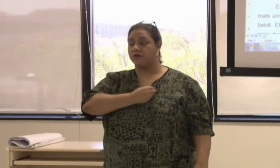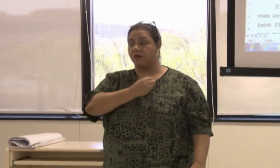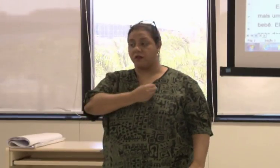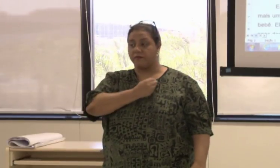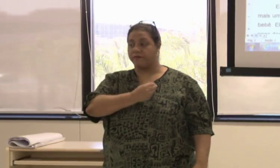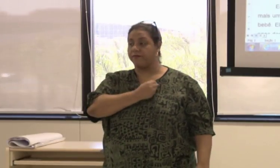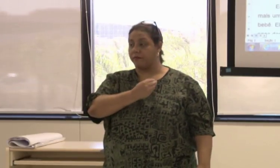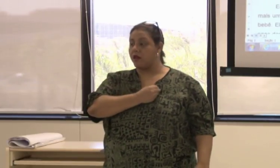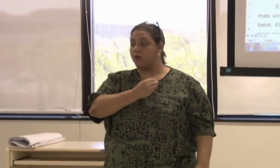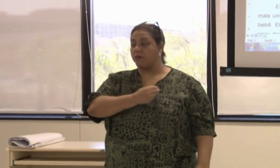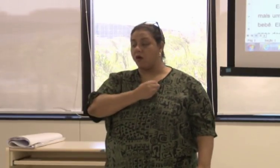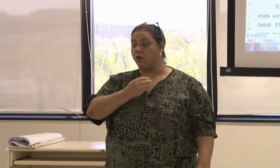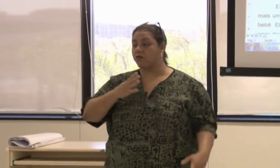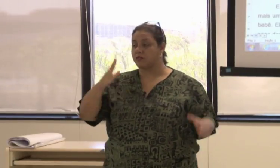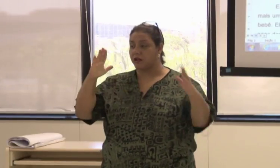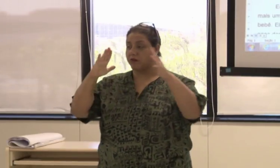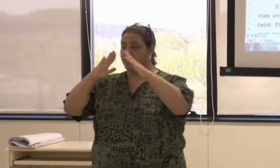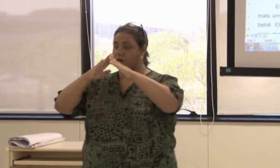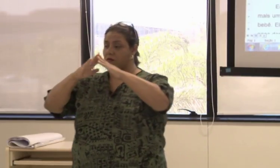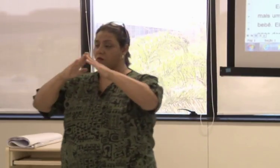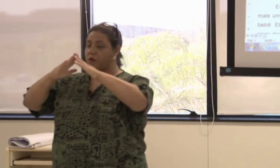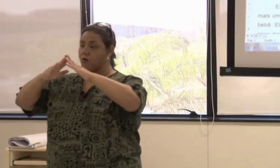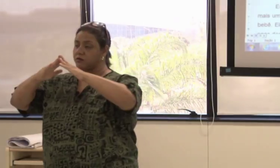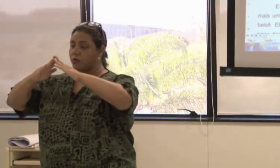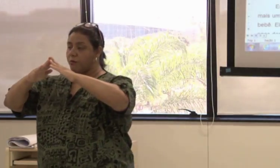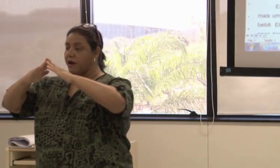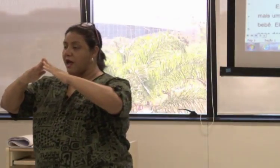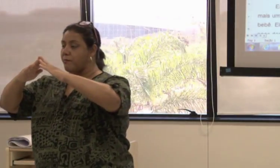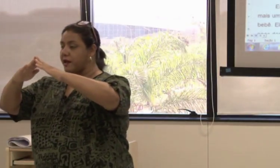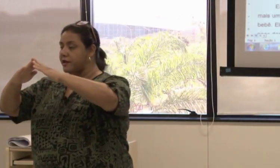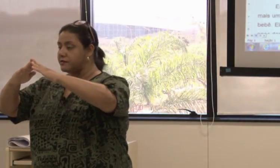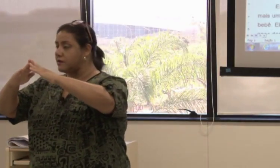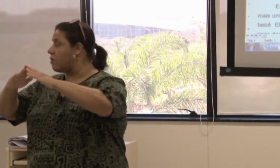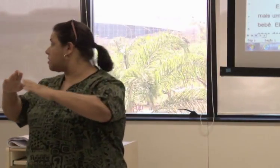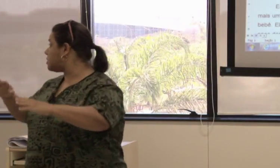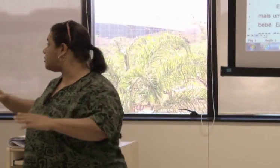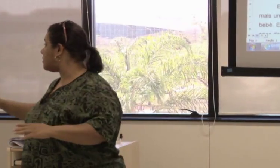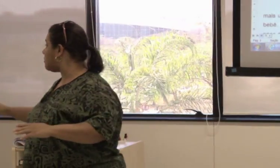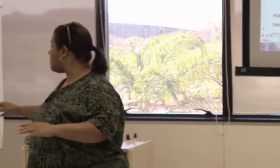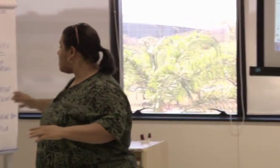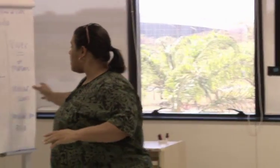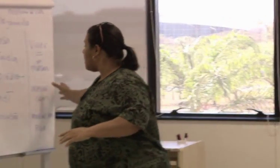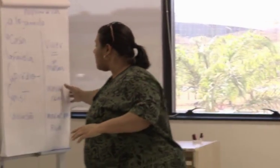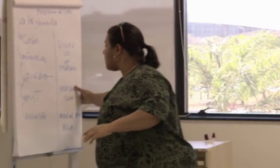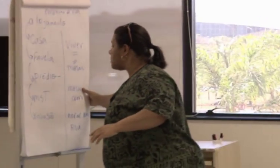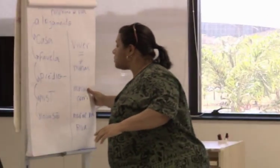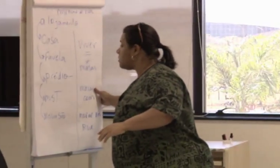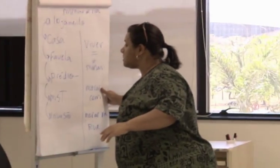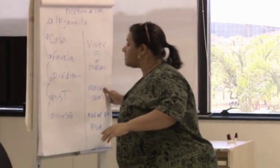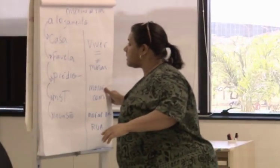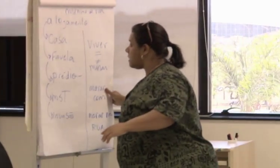viver. Na rua você não tem quase como apelar para esse, como a gente viu. Lembra que a gente olhou esses aqui?